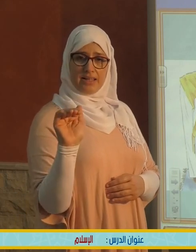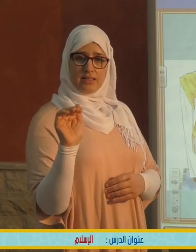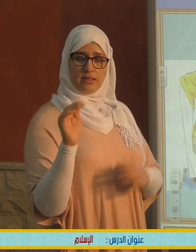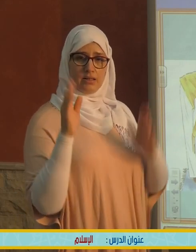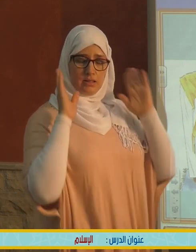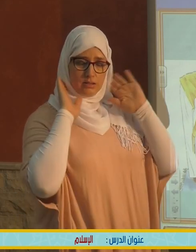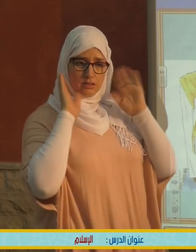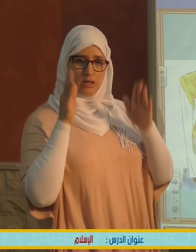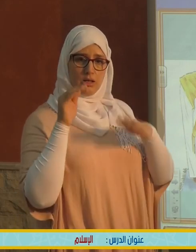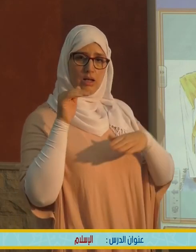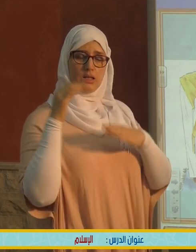4 ركعات.